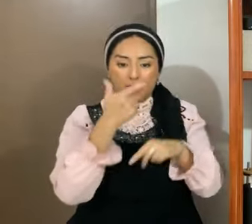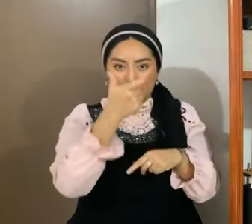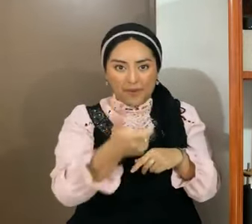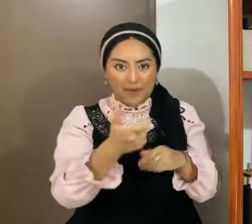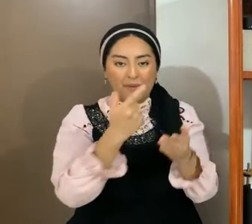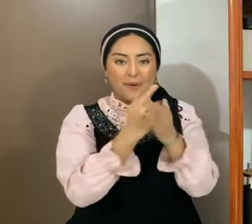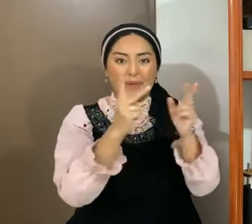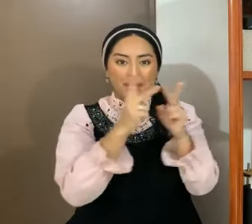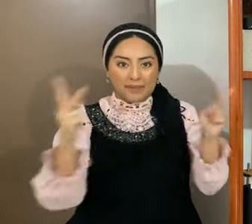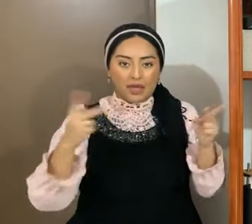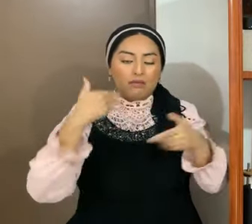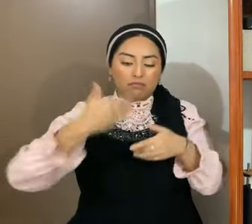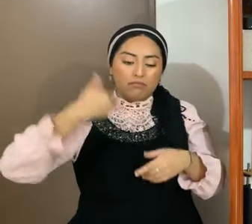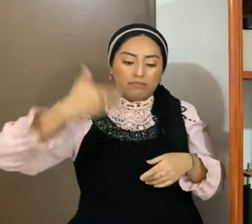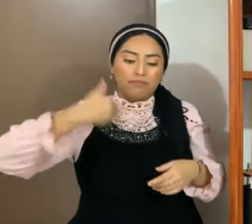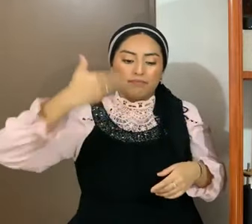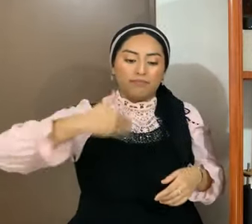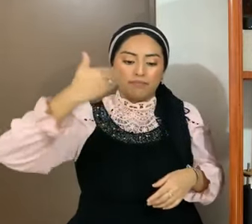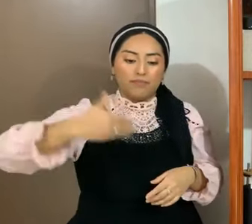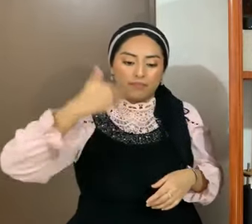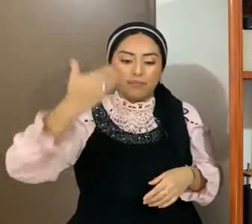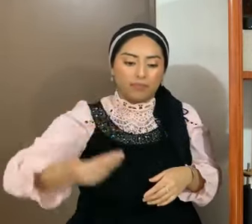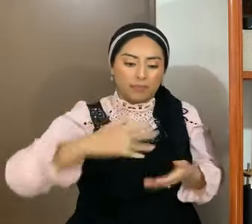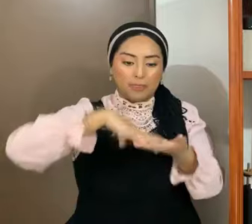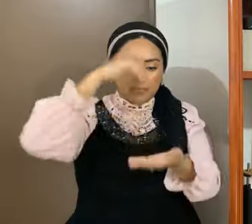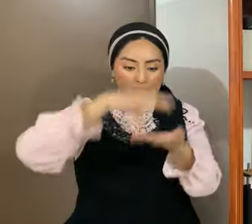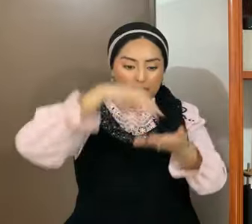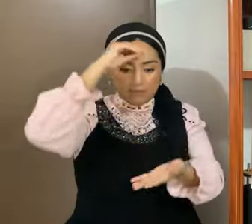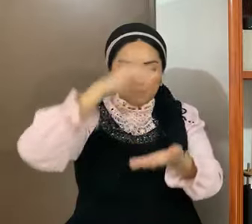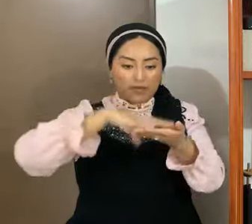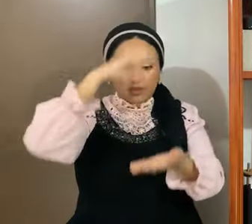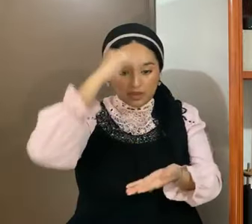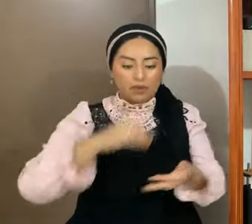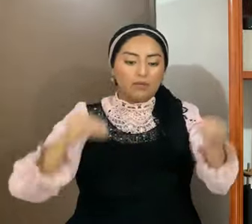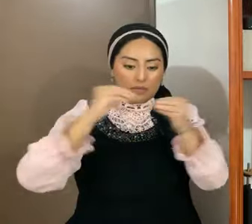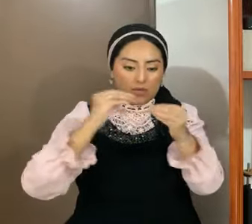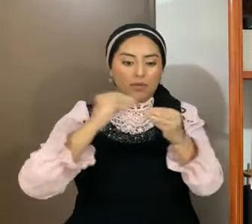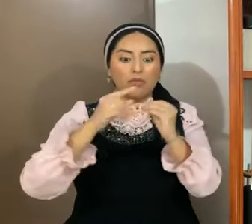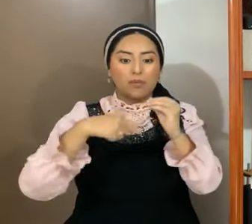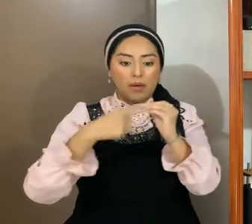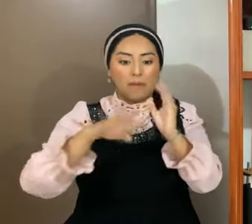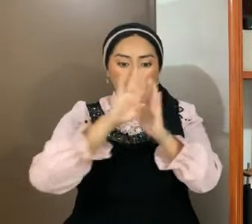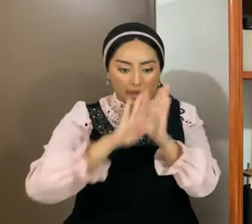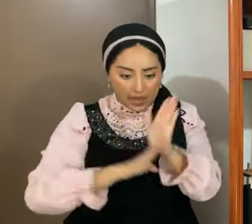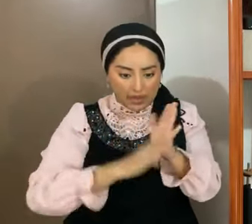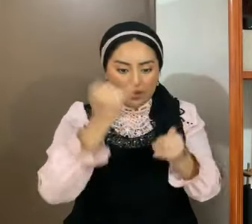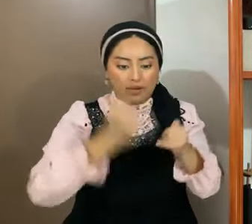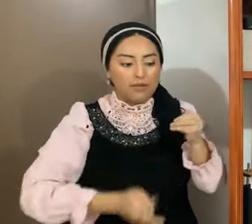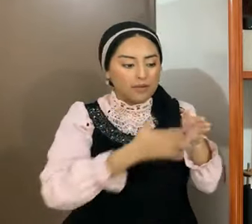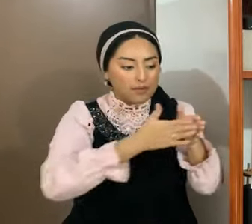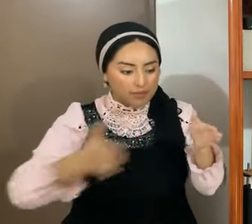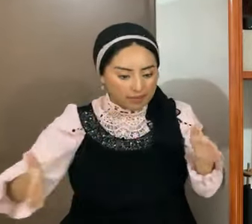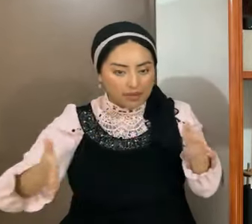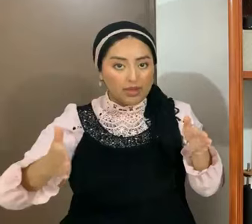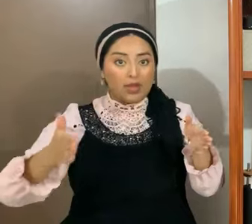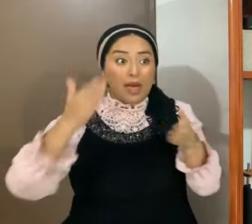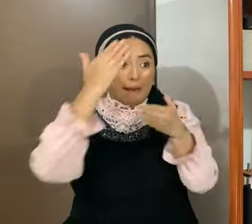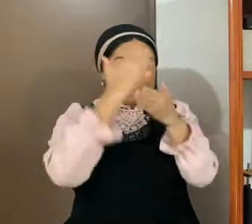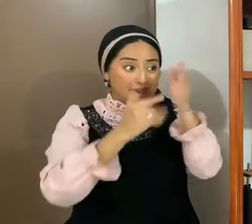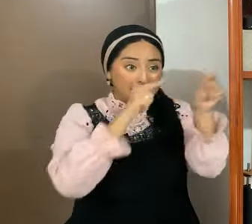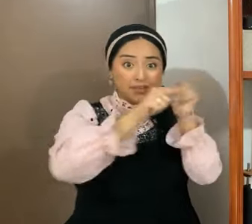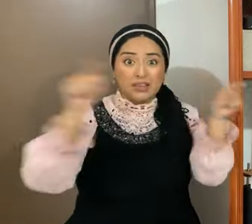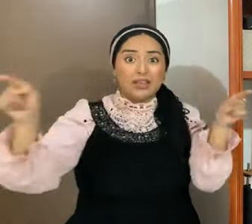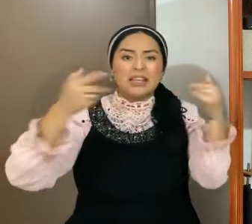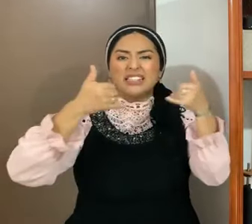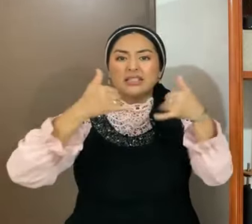tras para allá, administración tras administración, con nuestro amado Naví, temas y temas, escatología, advertencias proféticas, esto y lo otro, y siguen pecando